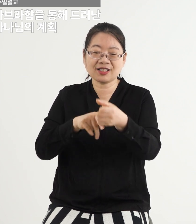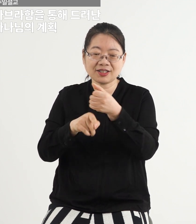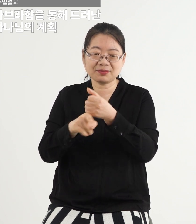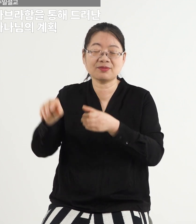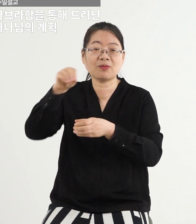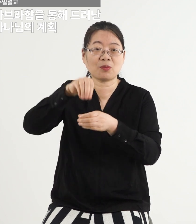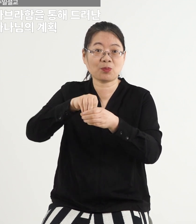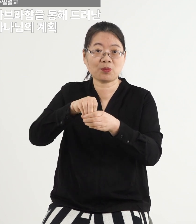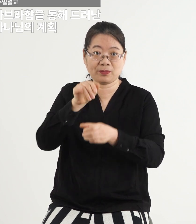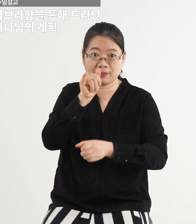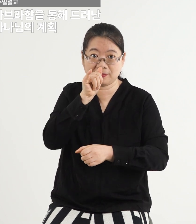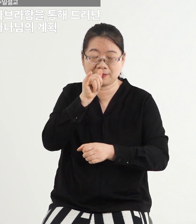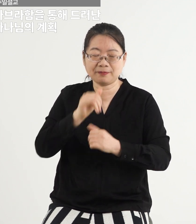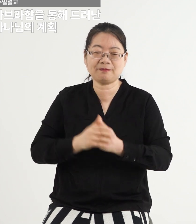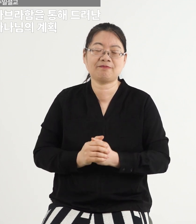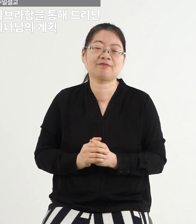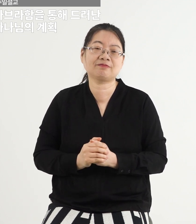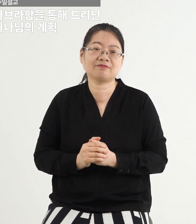자, 우선